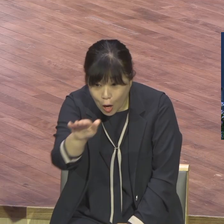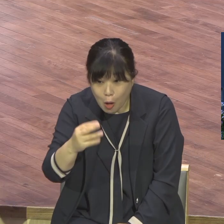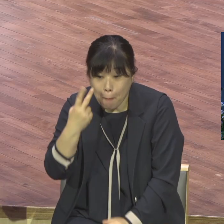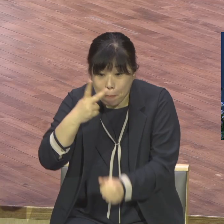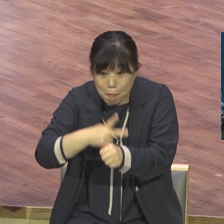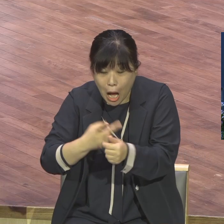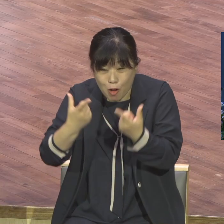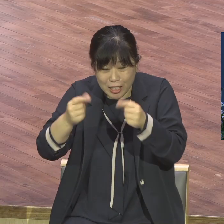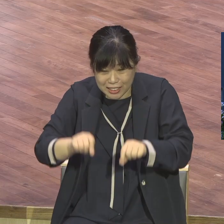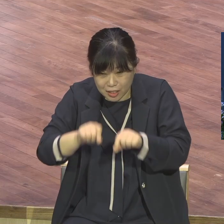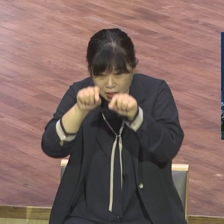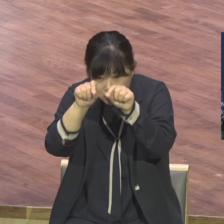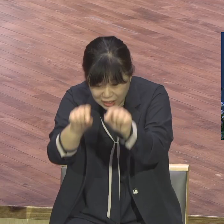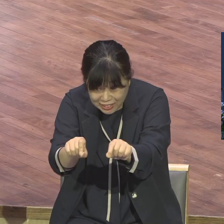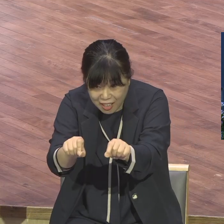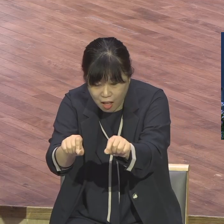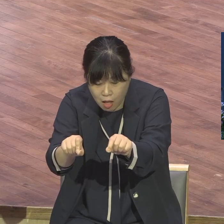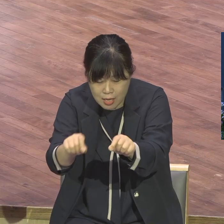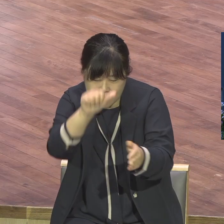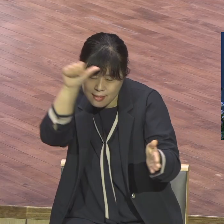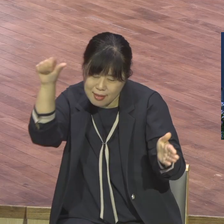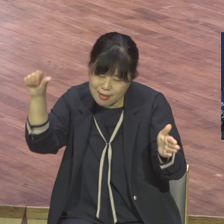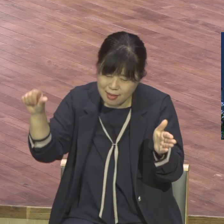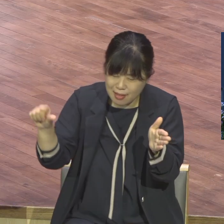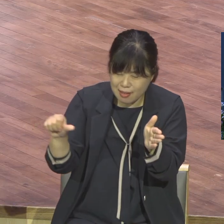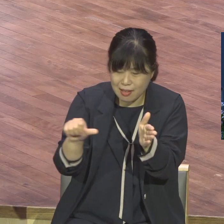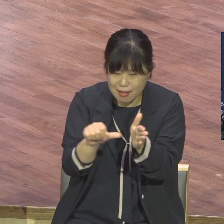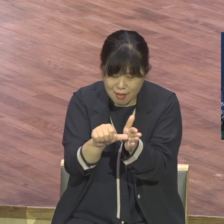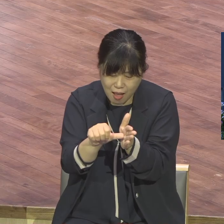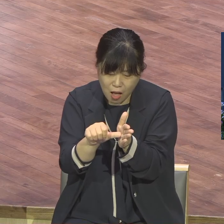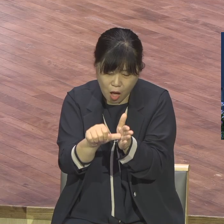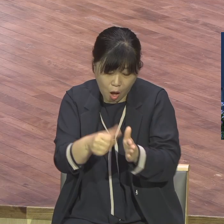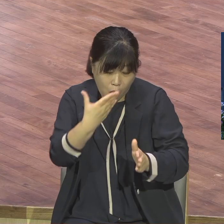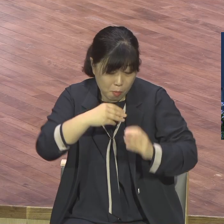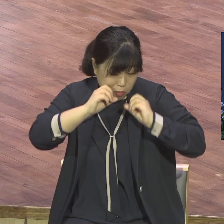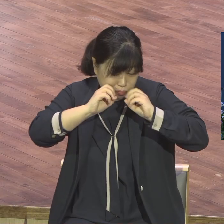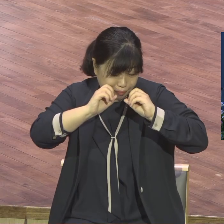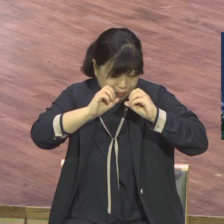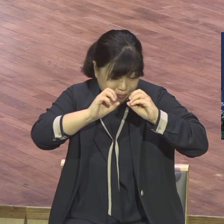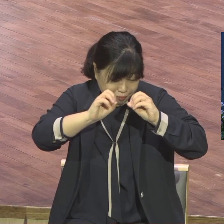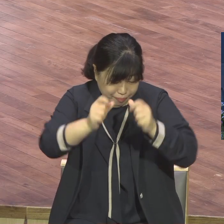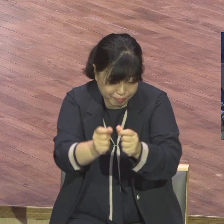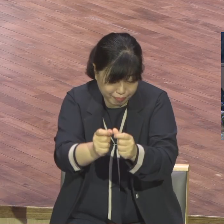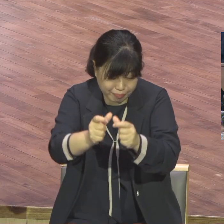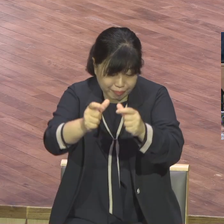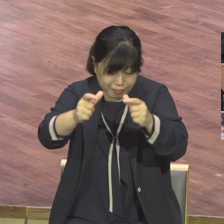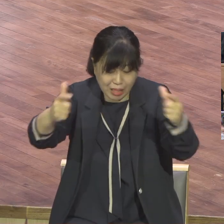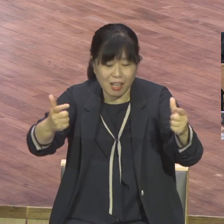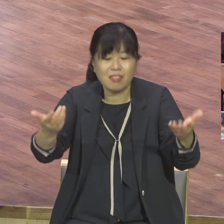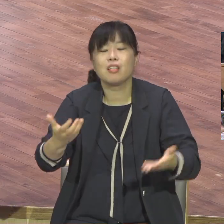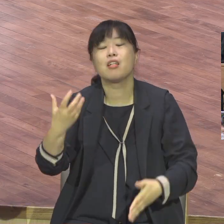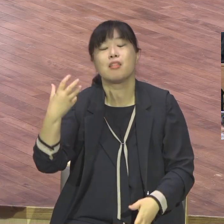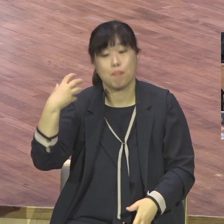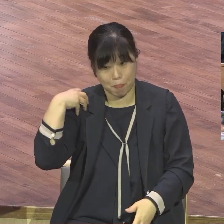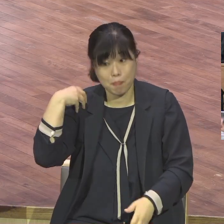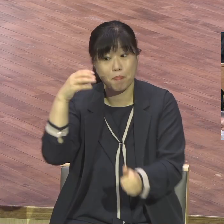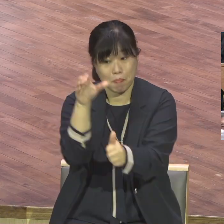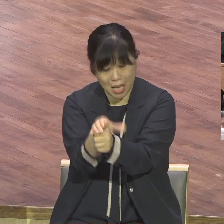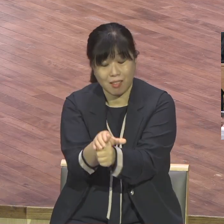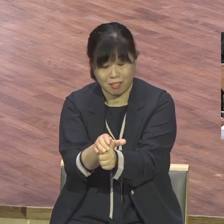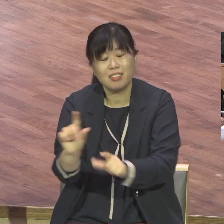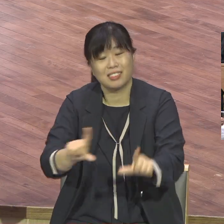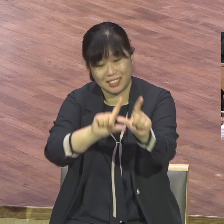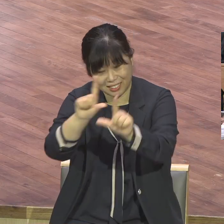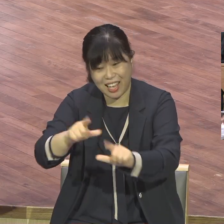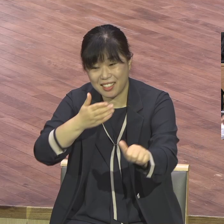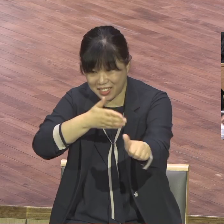인생의 모든 여정을 모든 삶을 복음 확장에 맞추시기 바랍니다. 복음 확장이